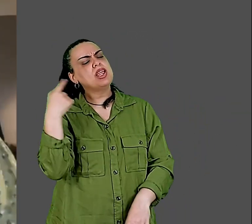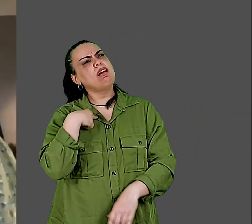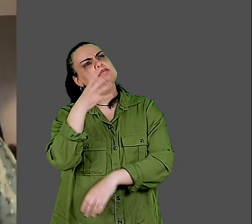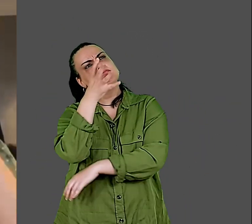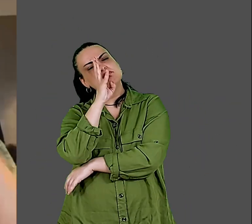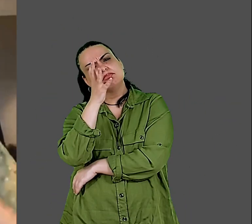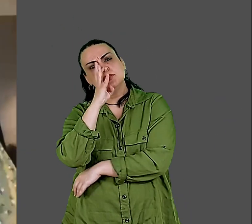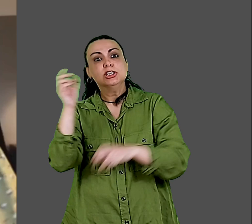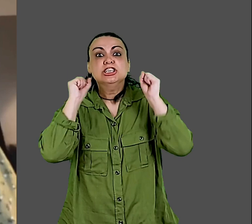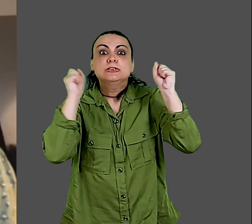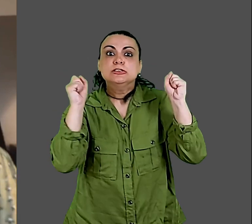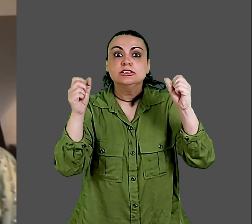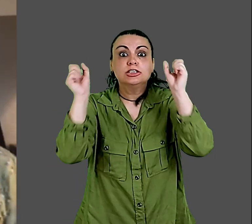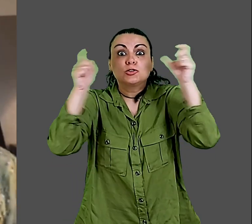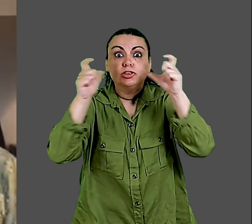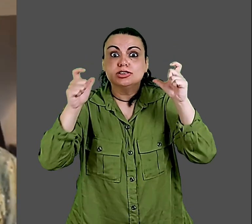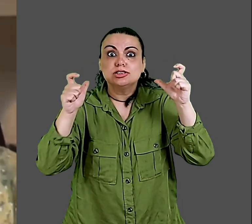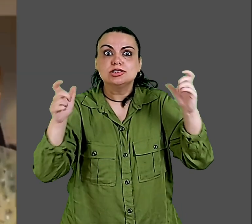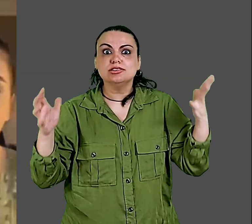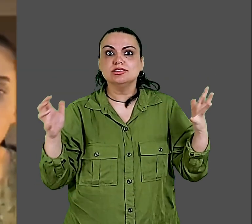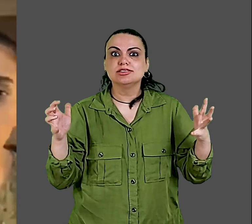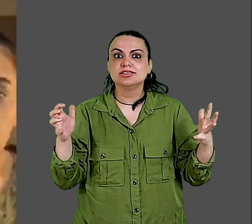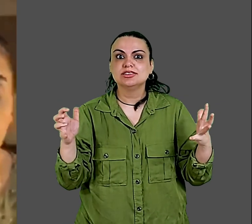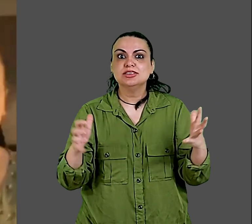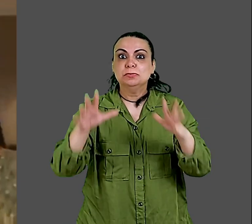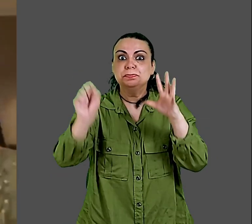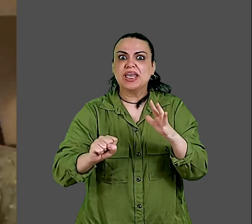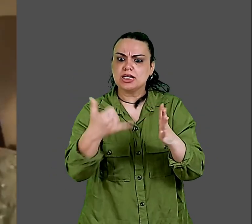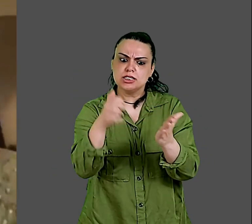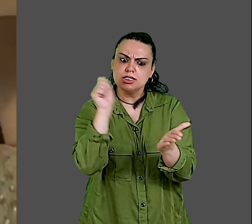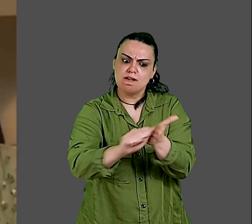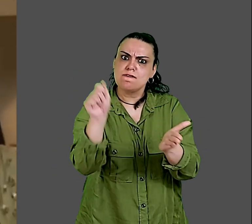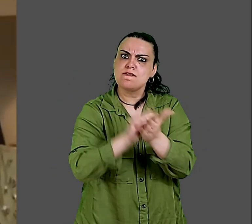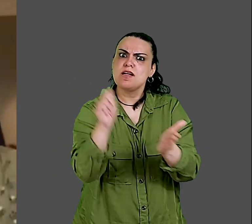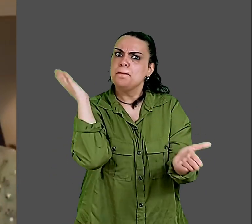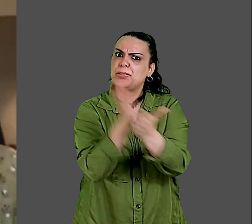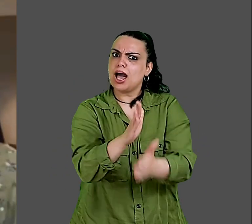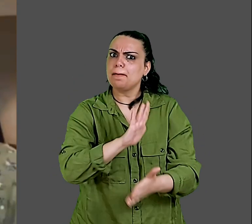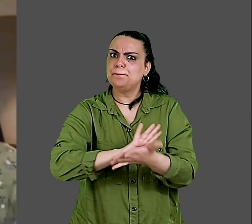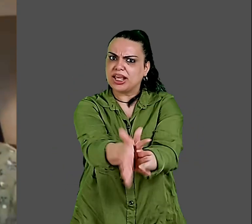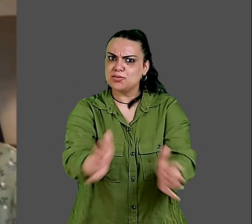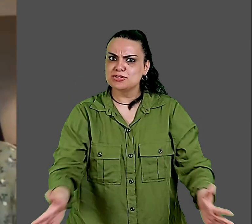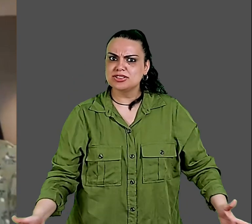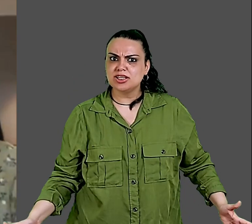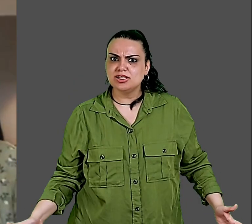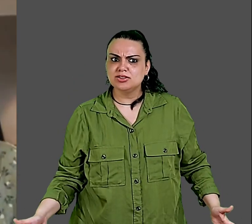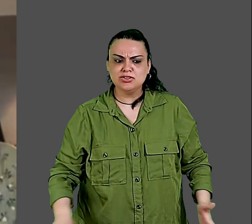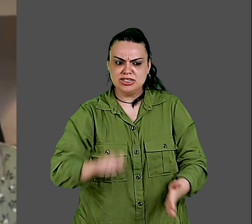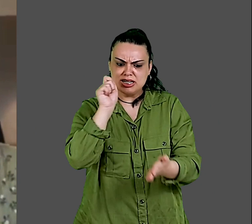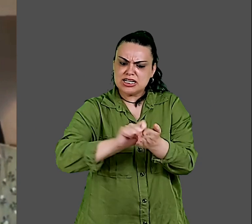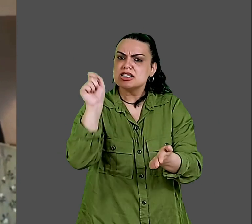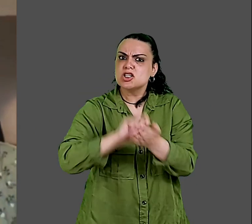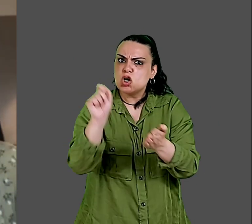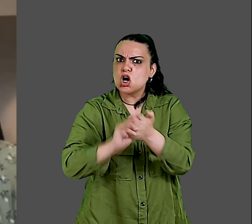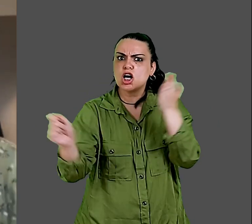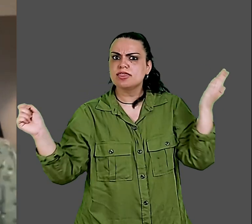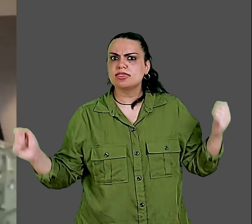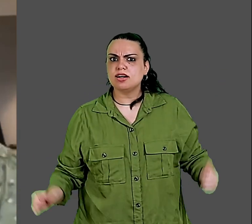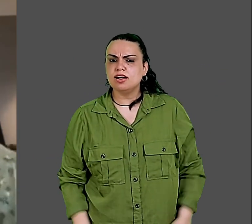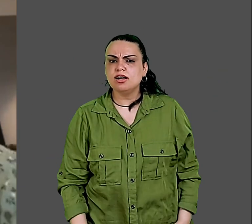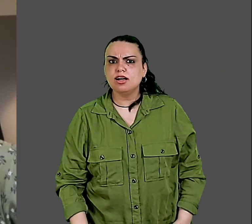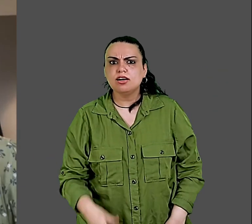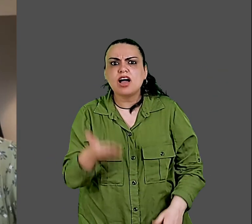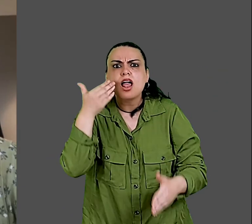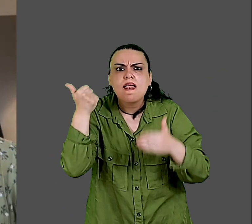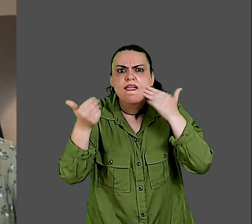ouvindo. Se liga, menino. Pega o bloquinho aqui, ó. Para com esse preconceito. Anota. Faz